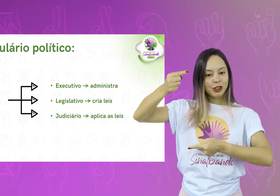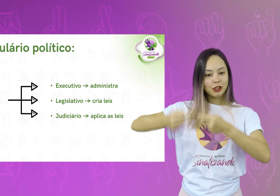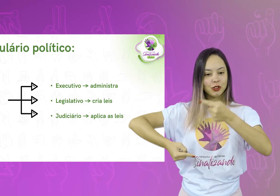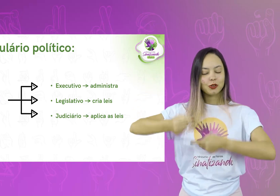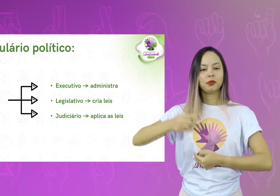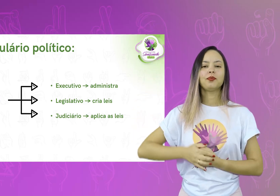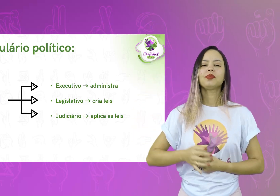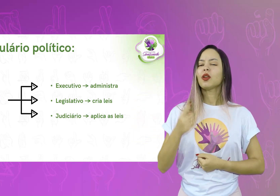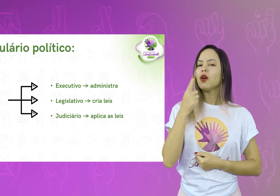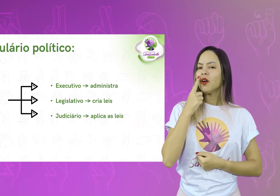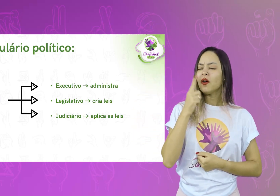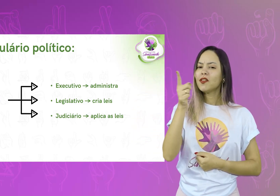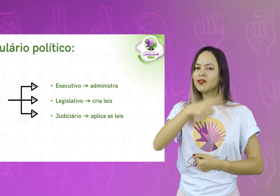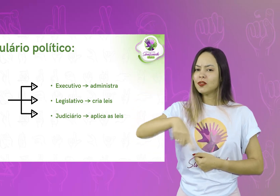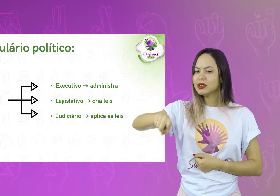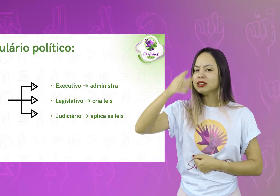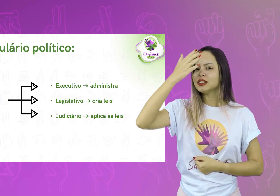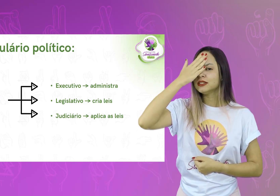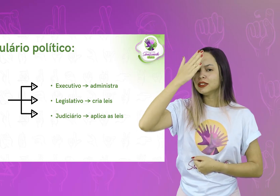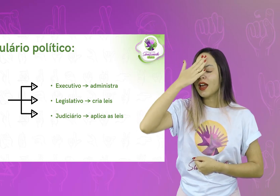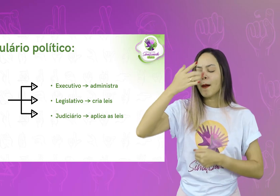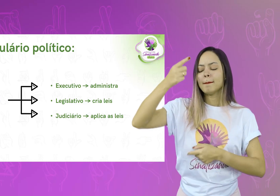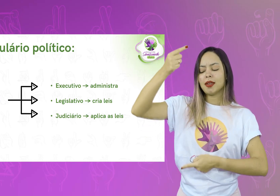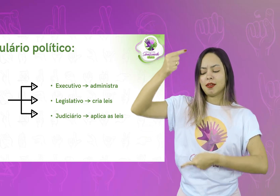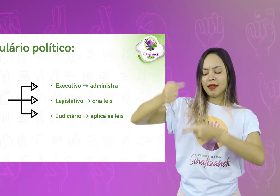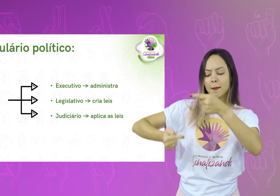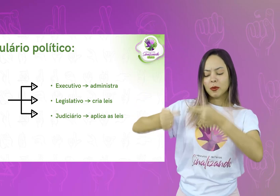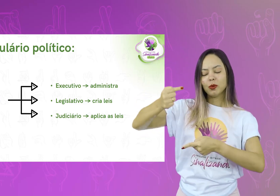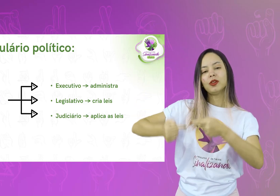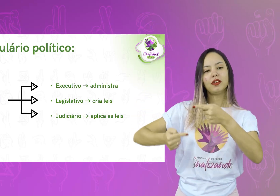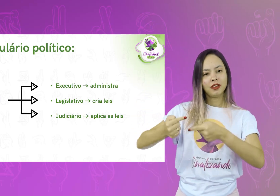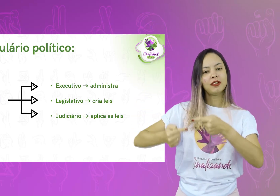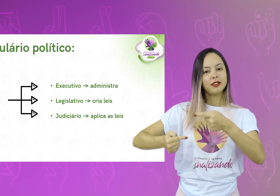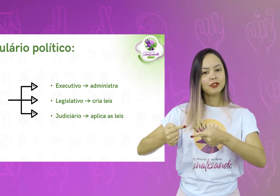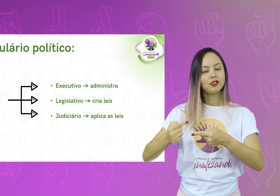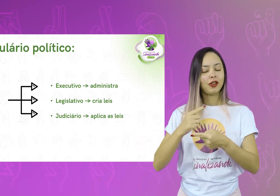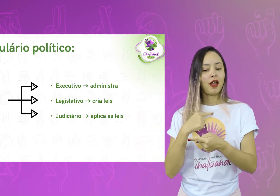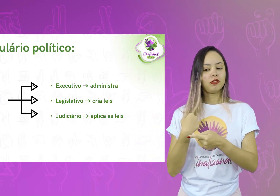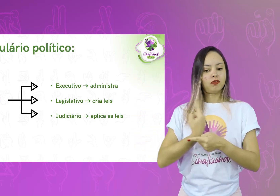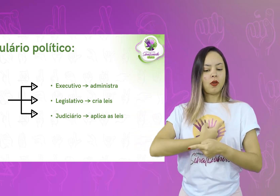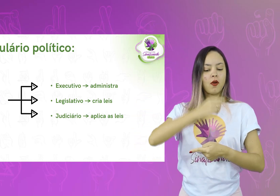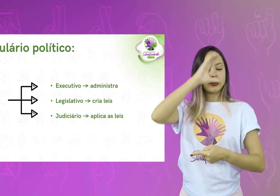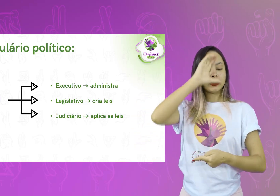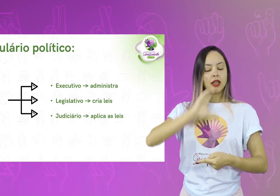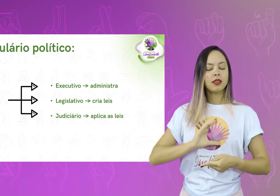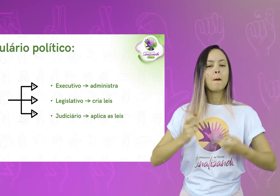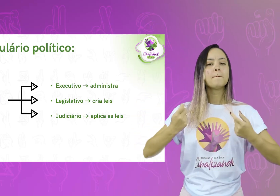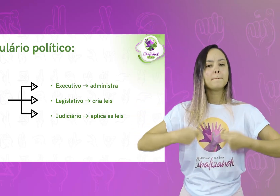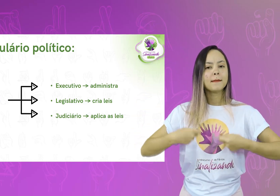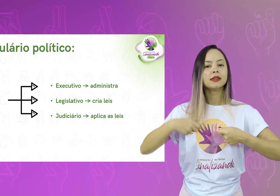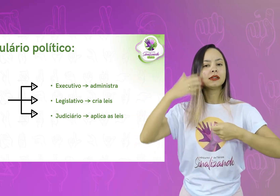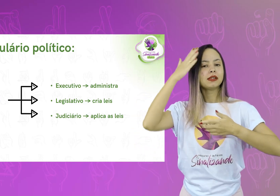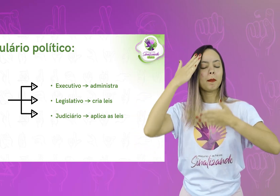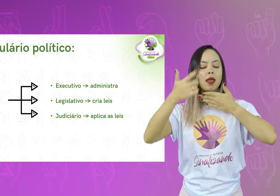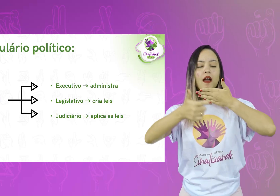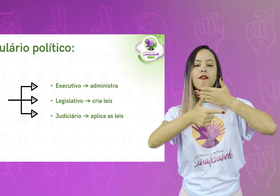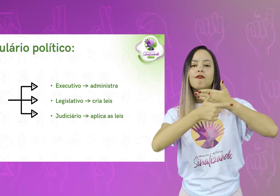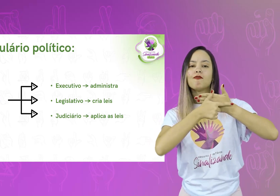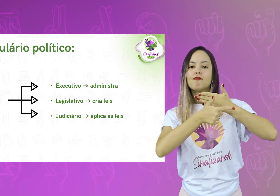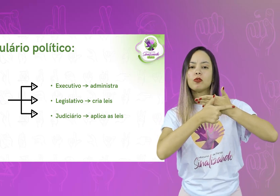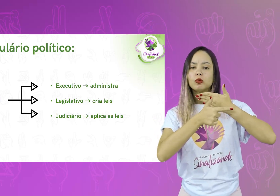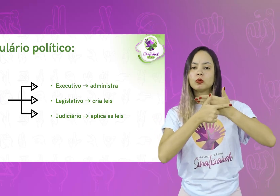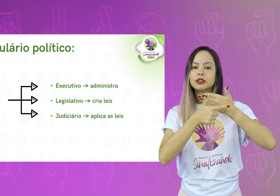continuação desse vocabulário político. E olha, vocês sabem que na política, nós, enquanto